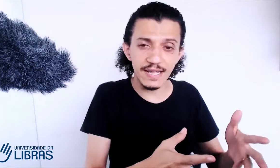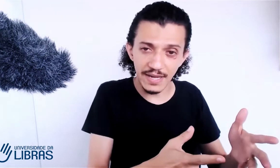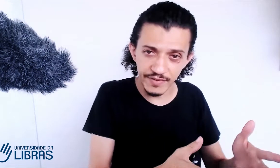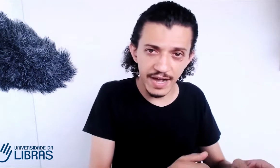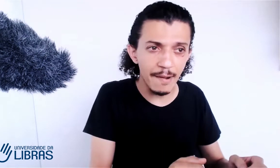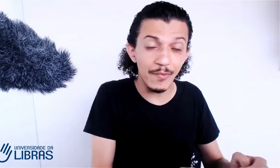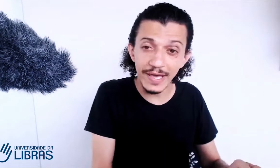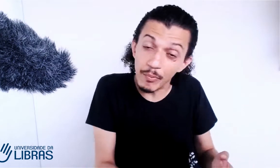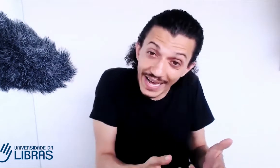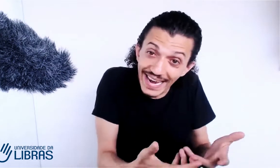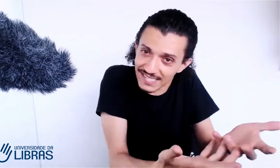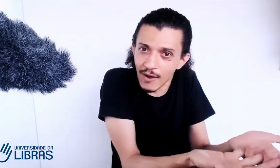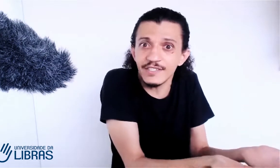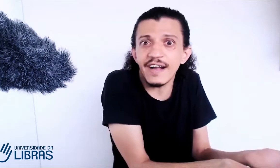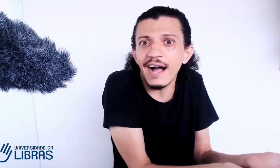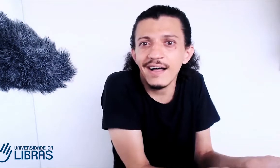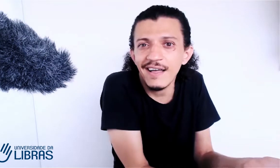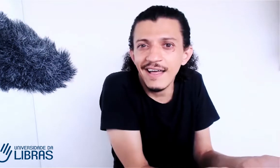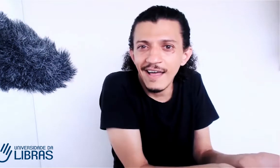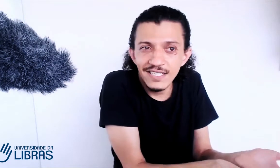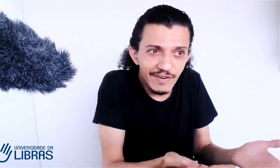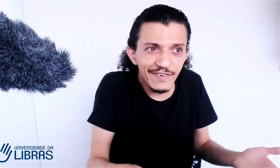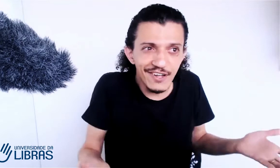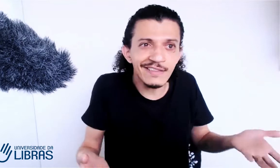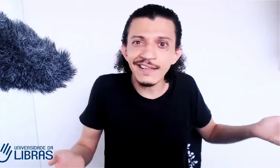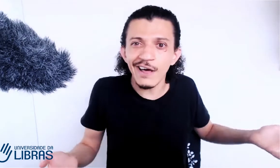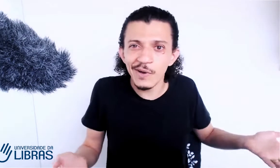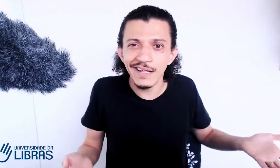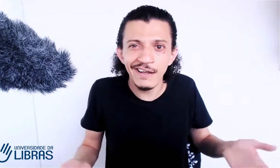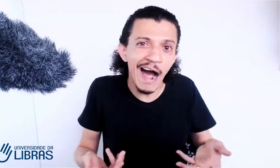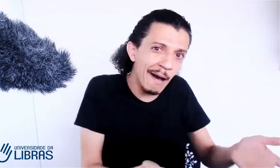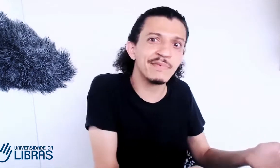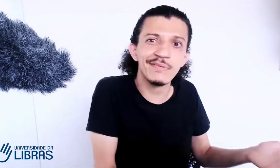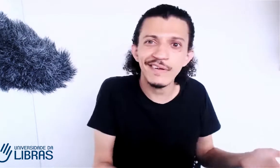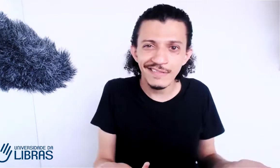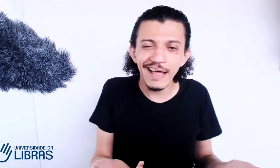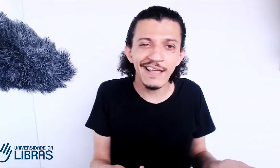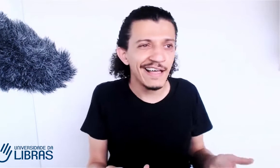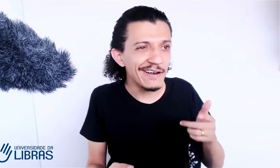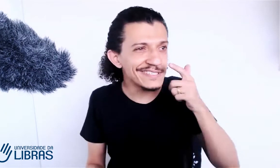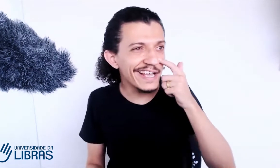mais devagar. Por quê? Porque aquele sinal é devagar. Você não vai fazer uma tartaruga andando rápido, né? A não ser